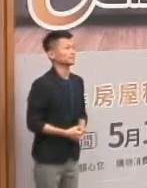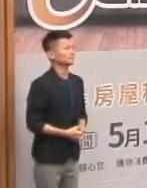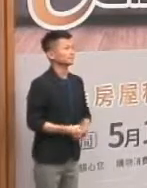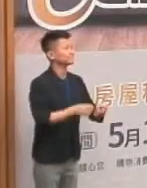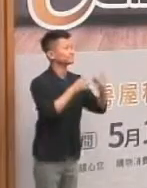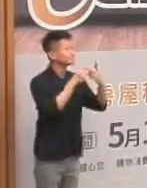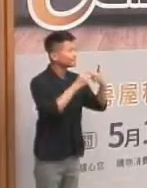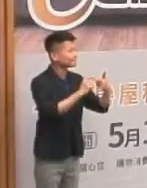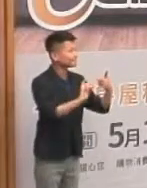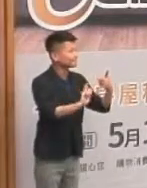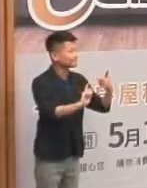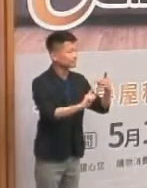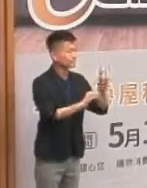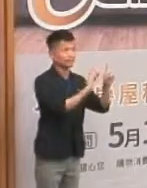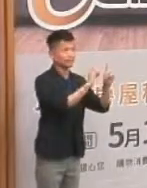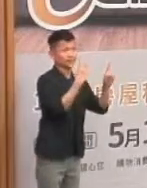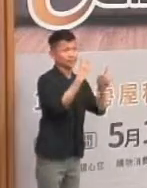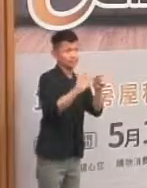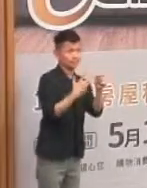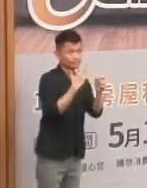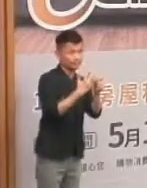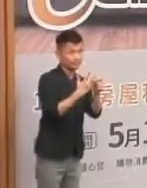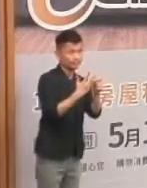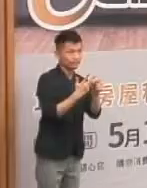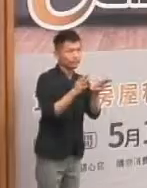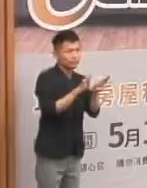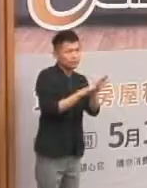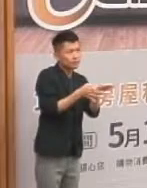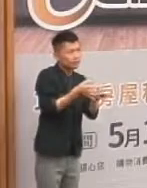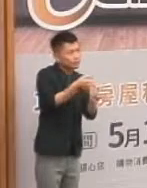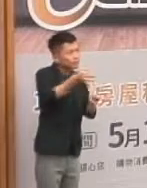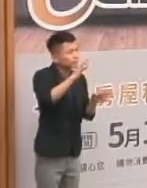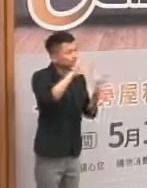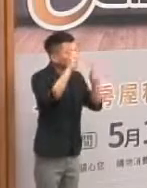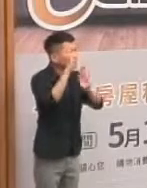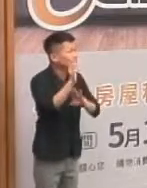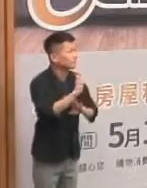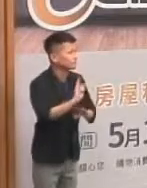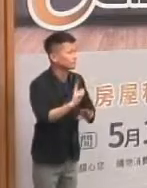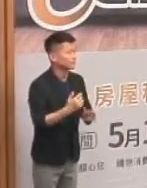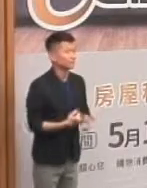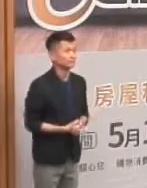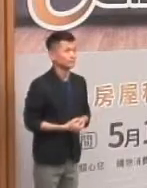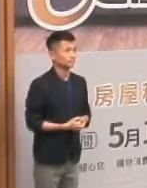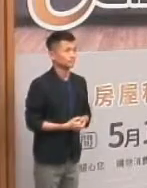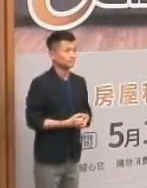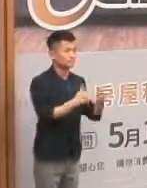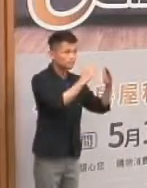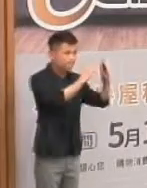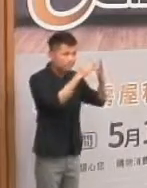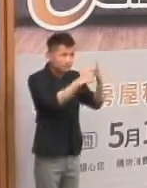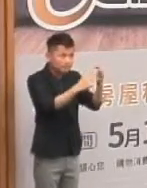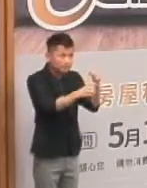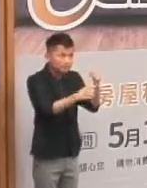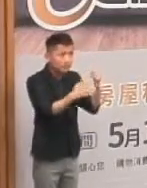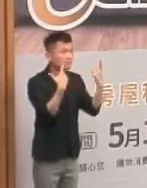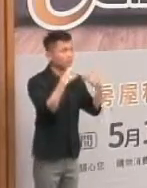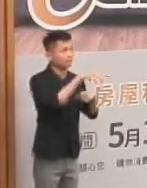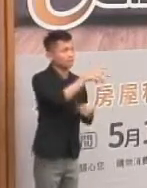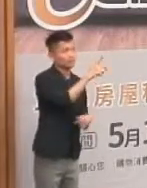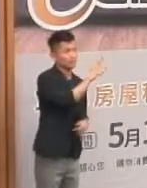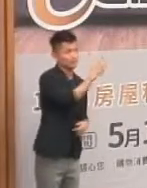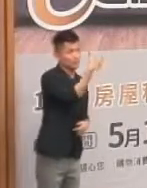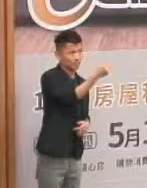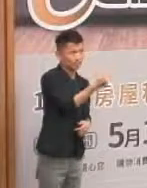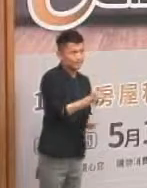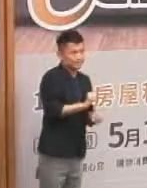那第二个部分就是说108，我们整一个开征的一个概况是这样哈，我们的户数大概从868万哈